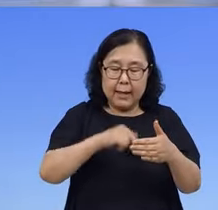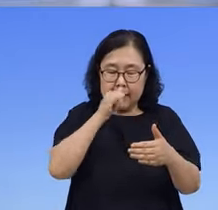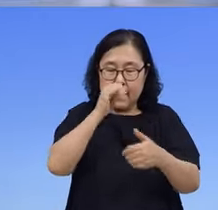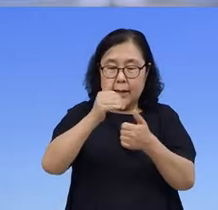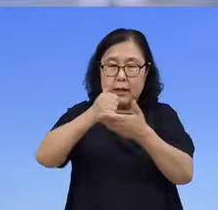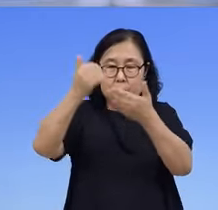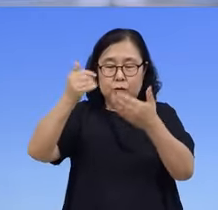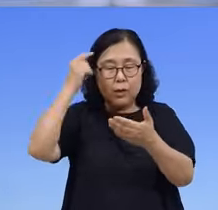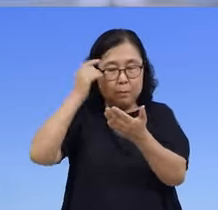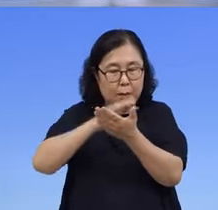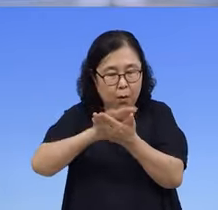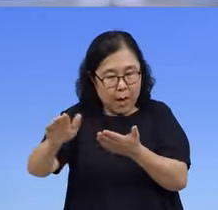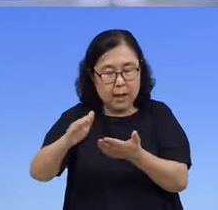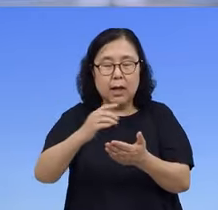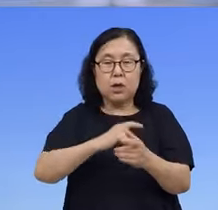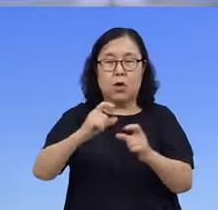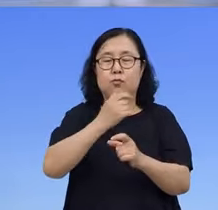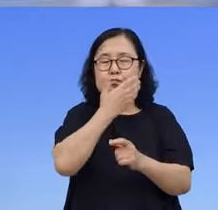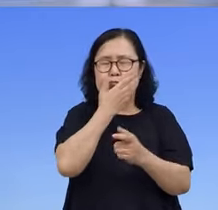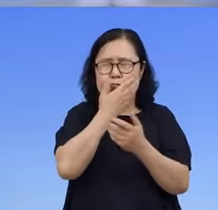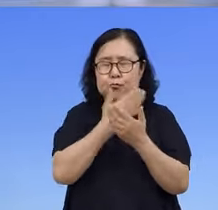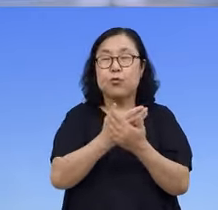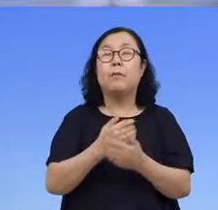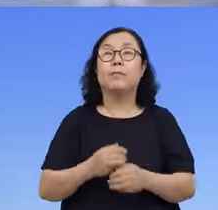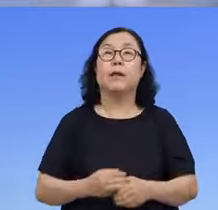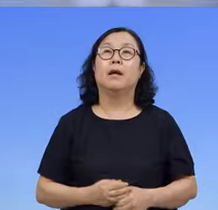게 더 중요한 거 아닙니까?